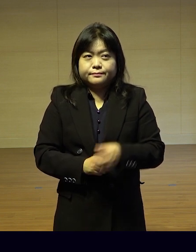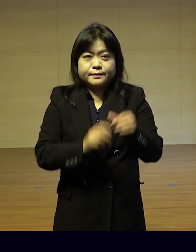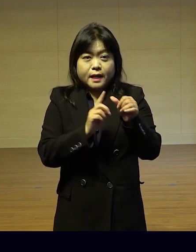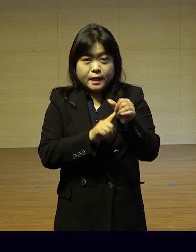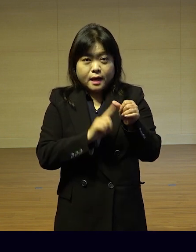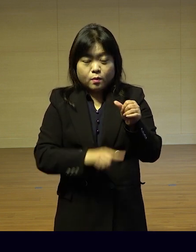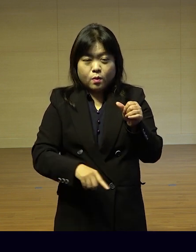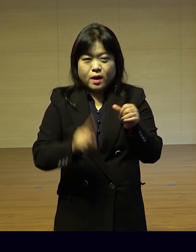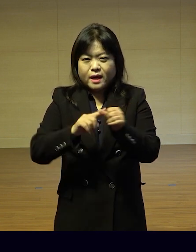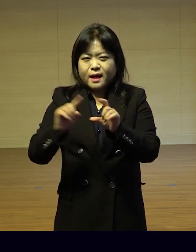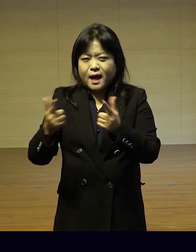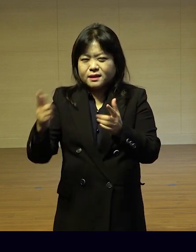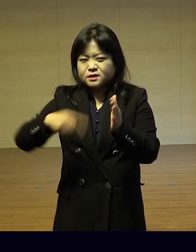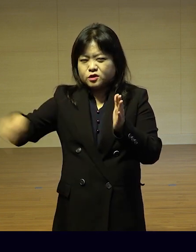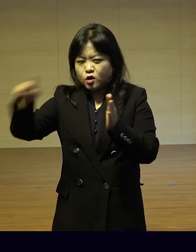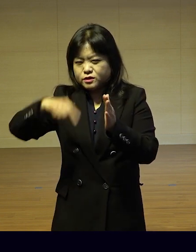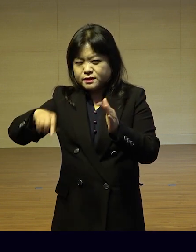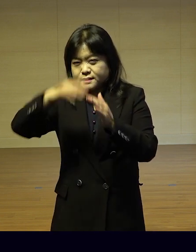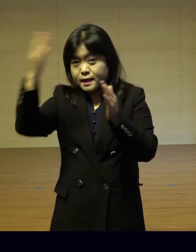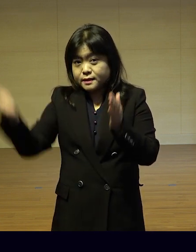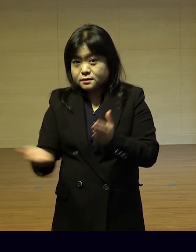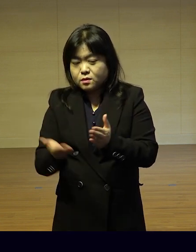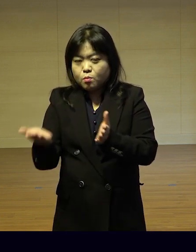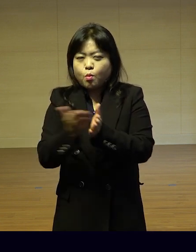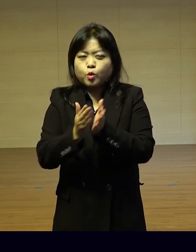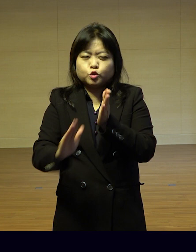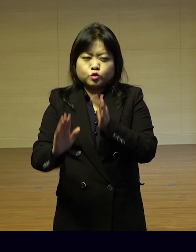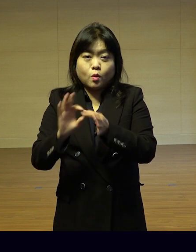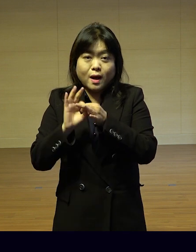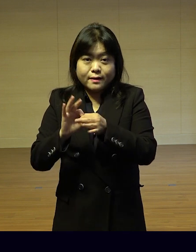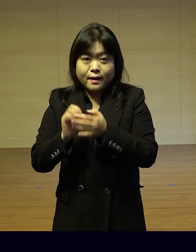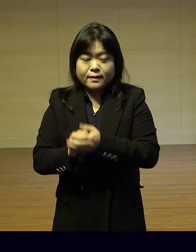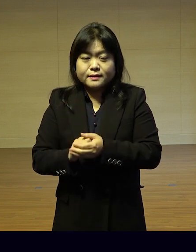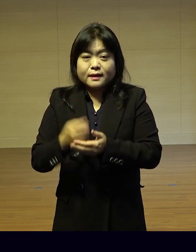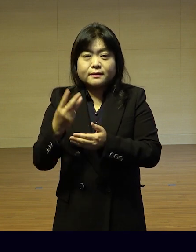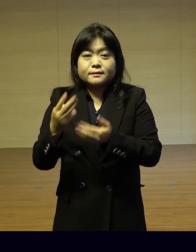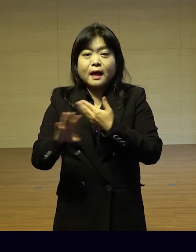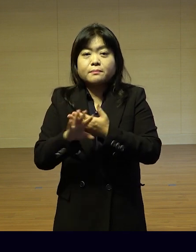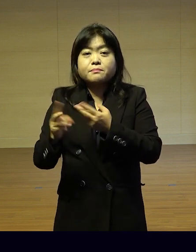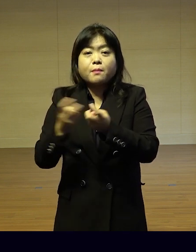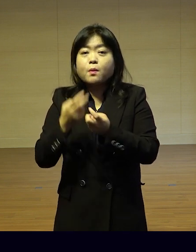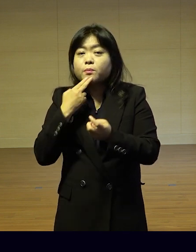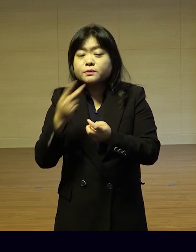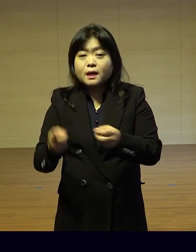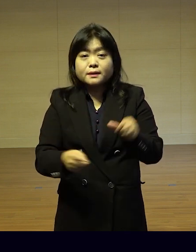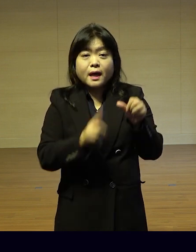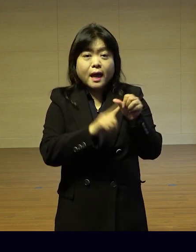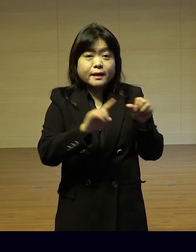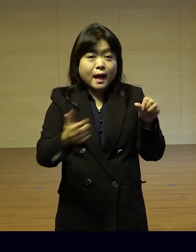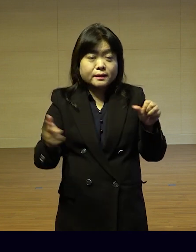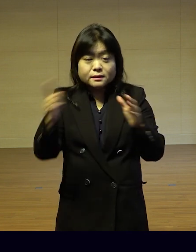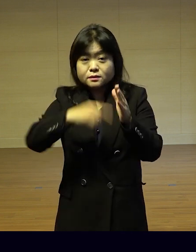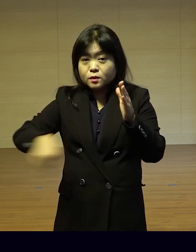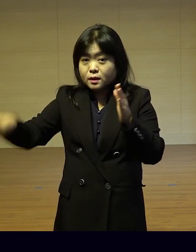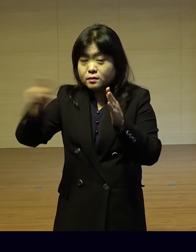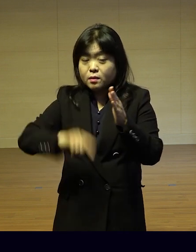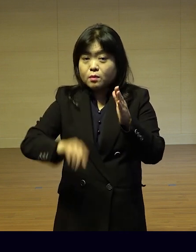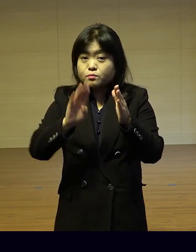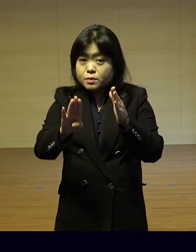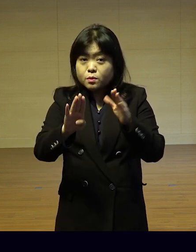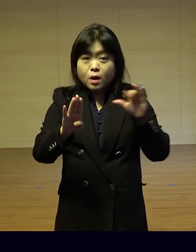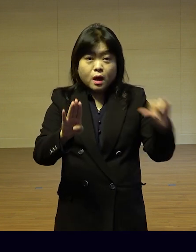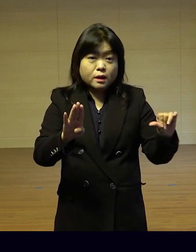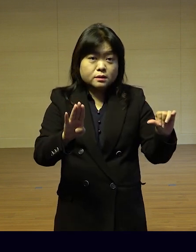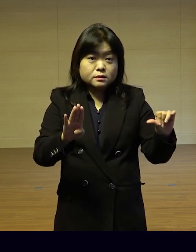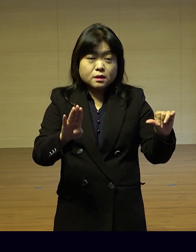A하고 not A, A가 아닌 전체는 모순 관계죠. 그 제3의 길이 없기 때문에. 근데 not A 중에서 어떤 B하고 A의